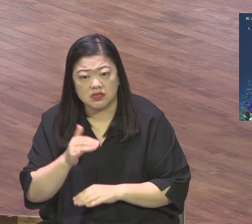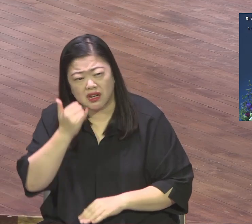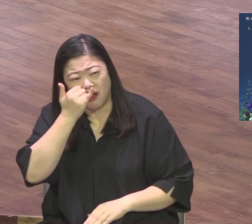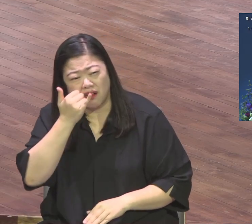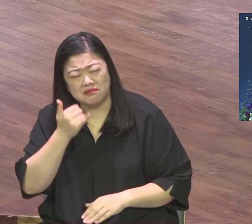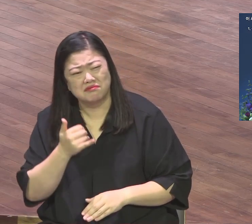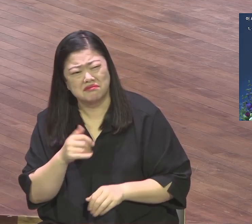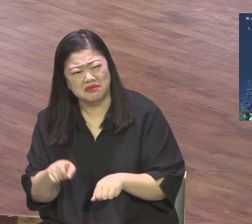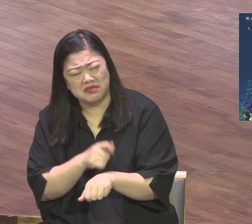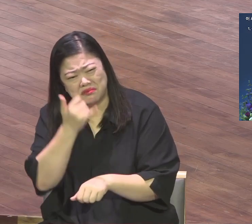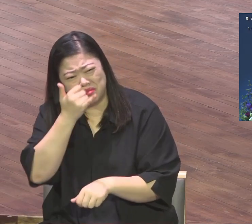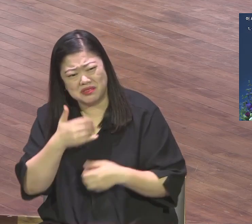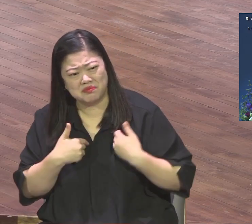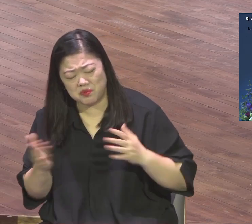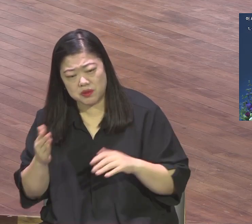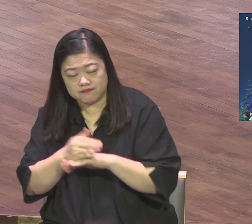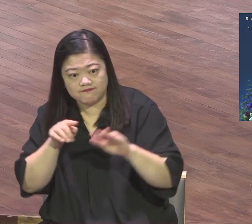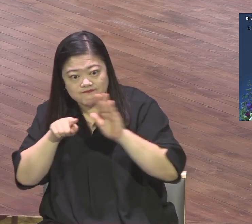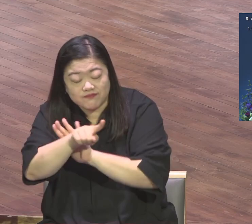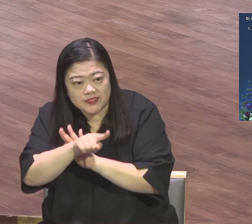운동이에요.